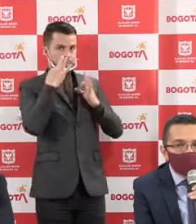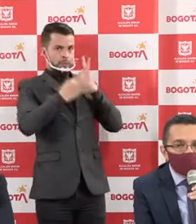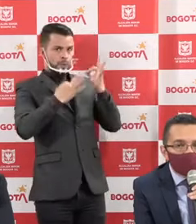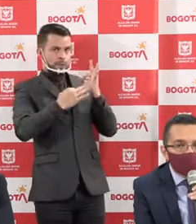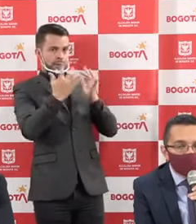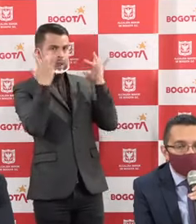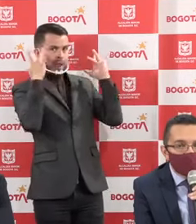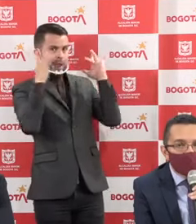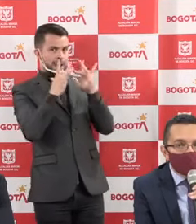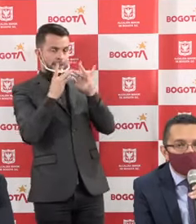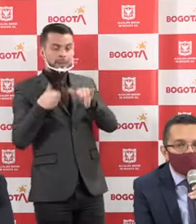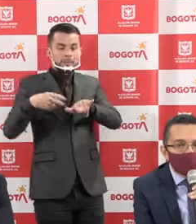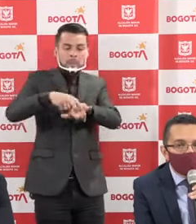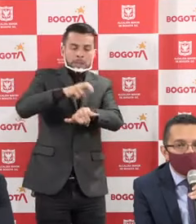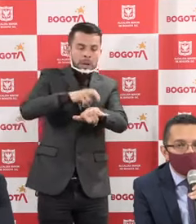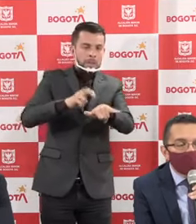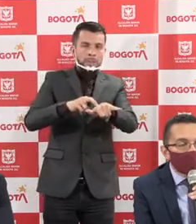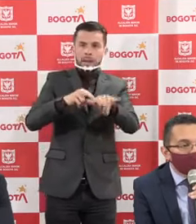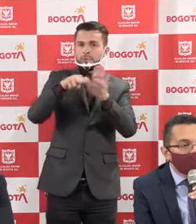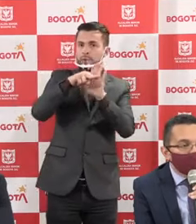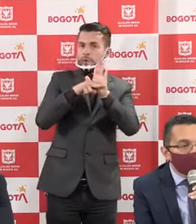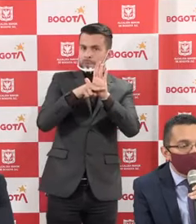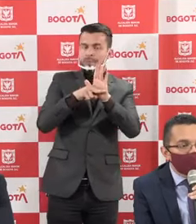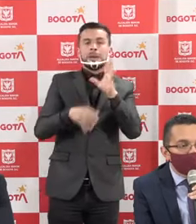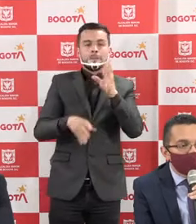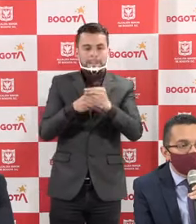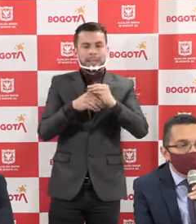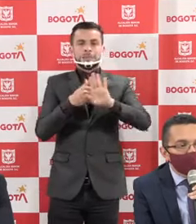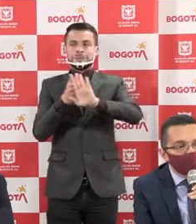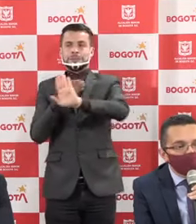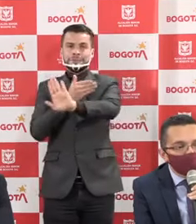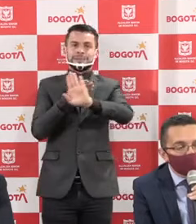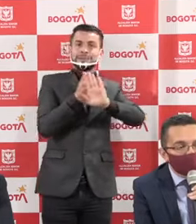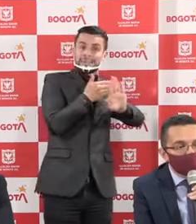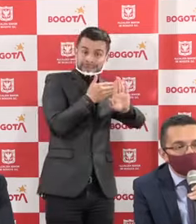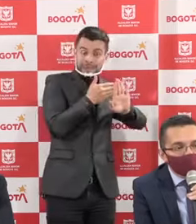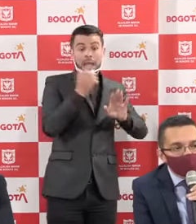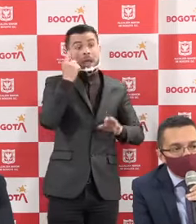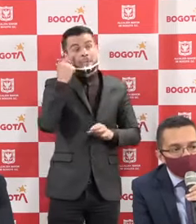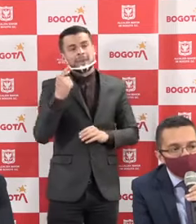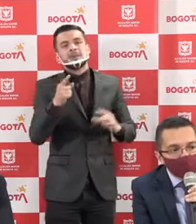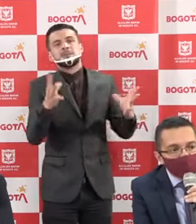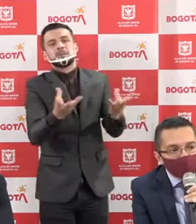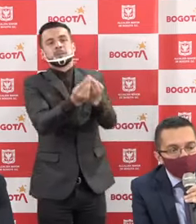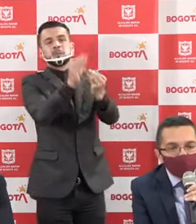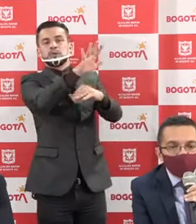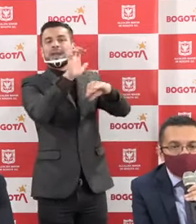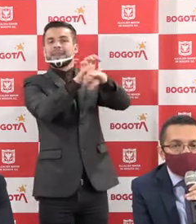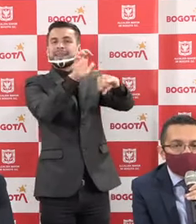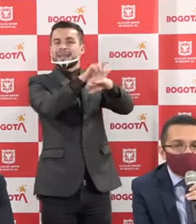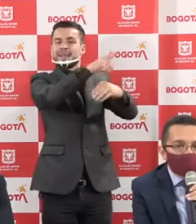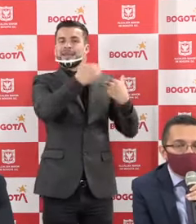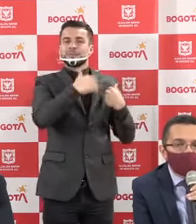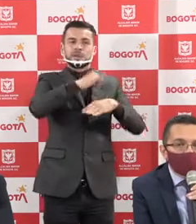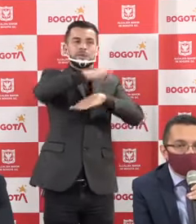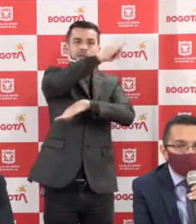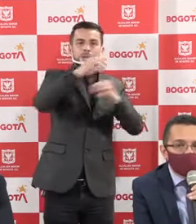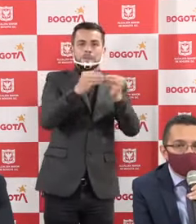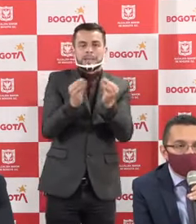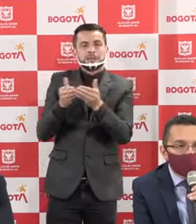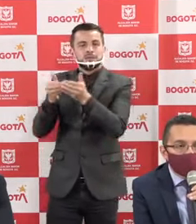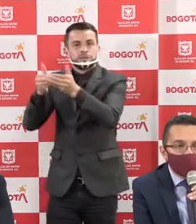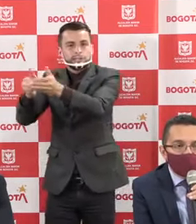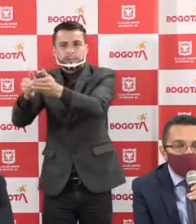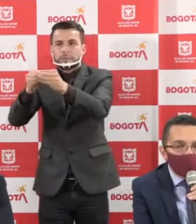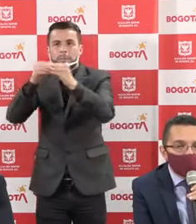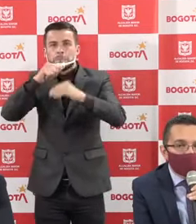aeronáutica civil en la apertura de estas primeras 14 rutas desde el aeropuerto eldorado pero vuelos internacionales el gobierno